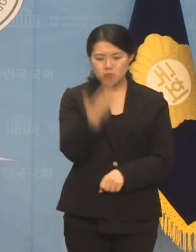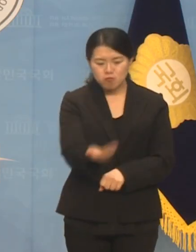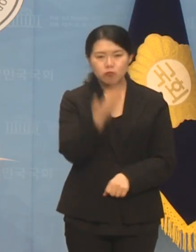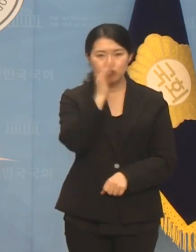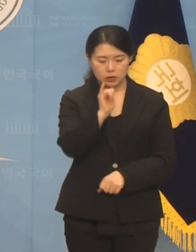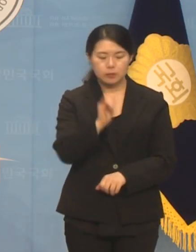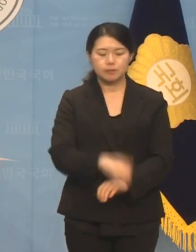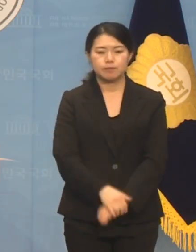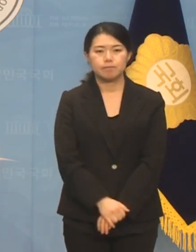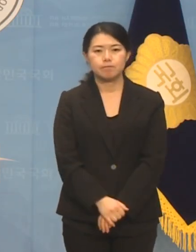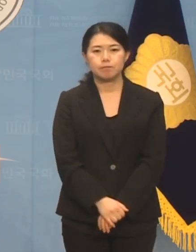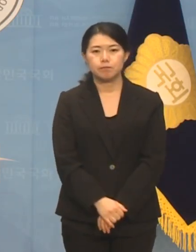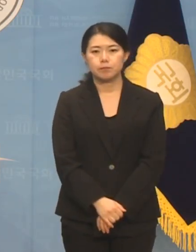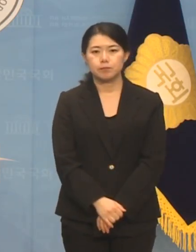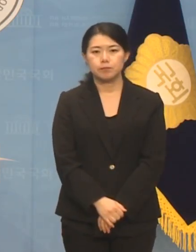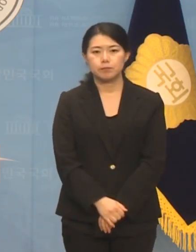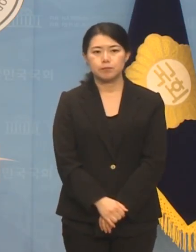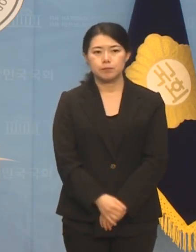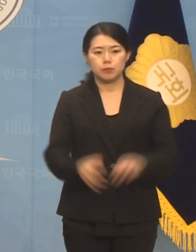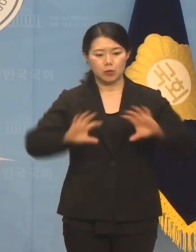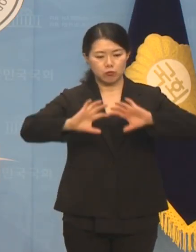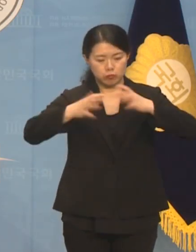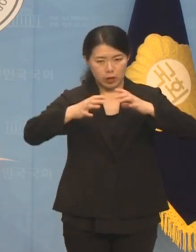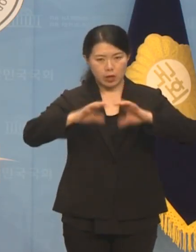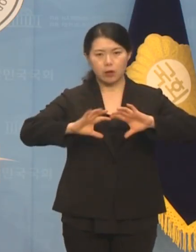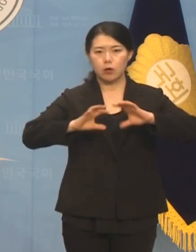있도록 했습니다.